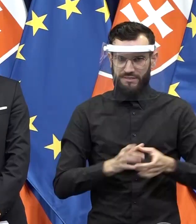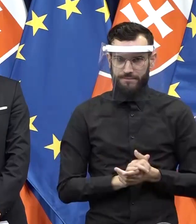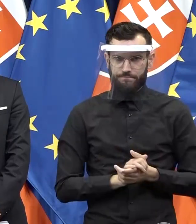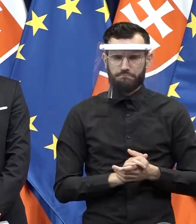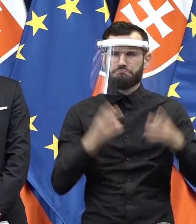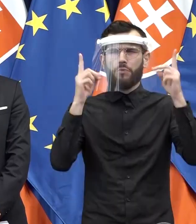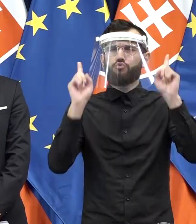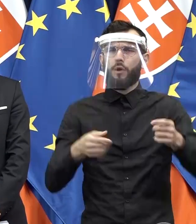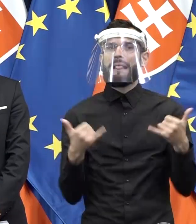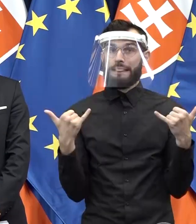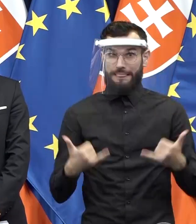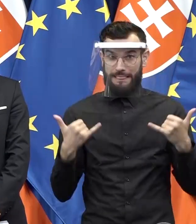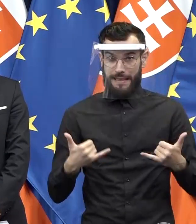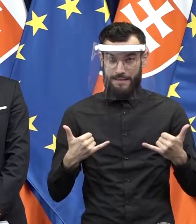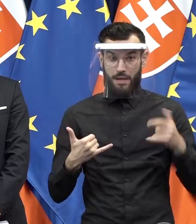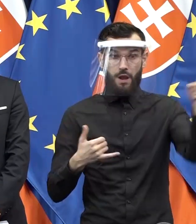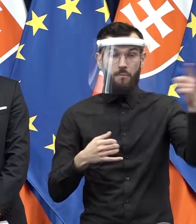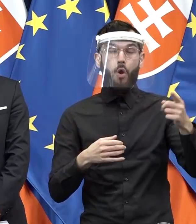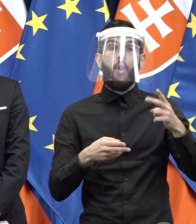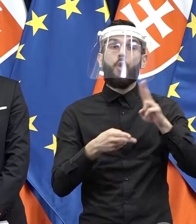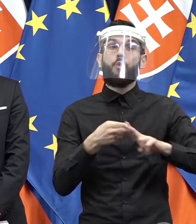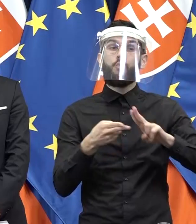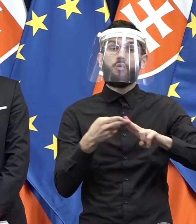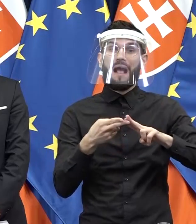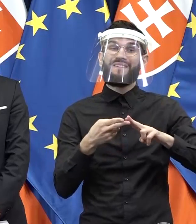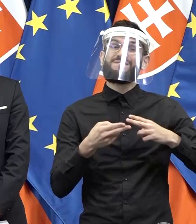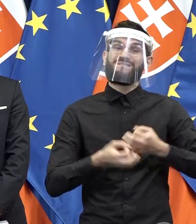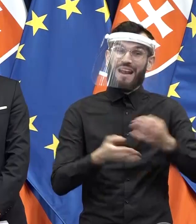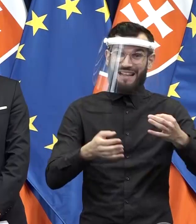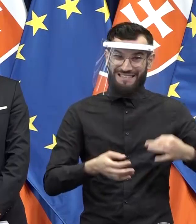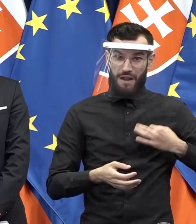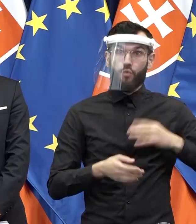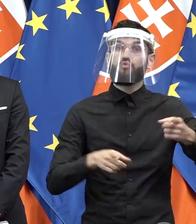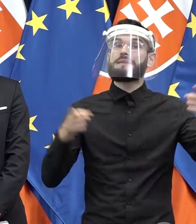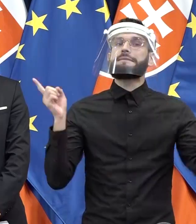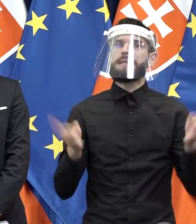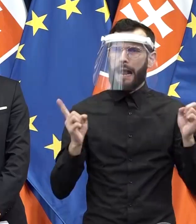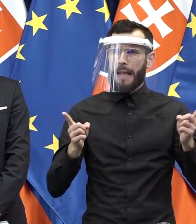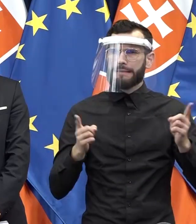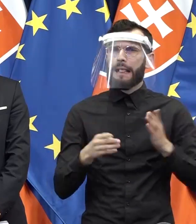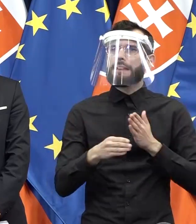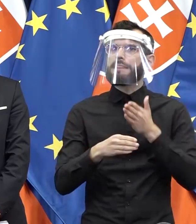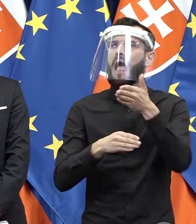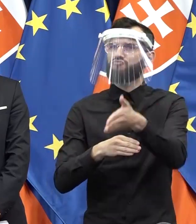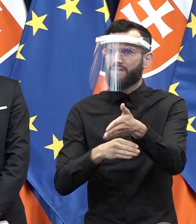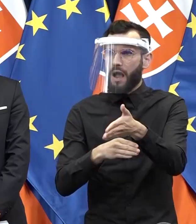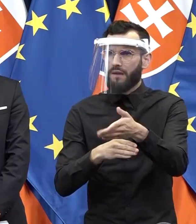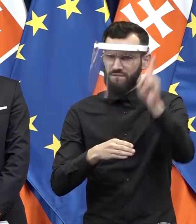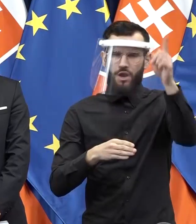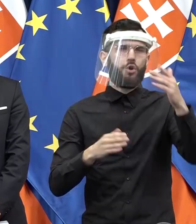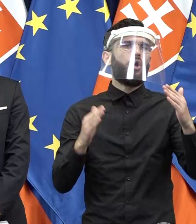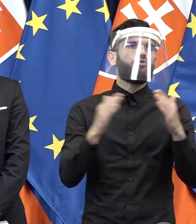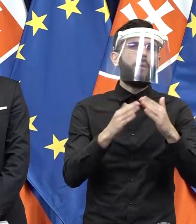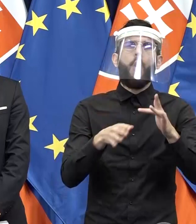dnes boli opatrením Úradu verejného zdravotníctva zakázané návštevy, zjednodušene povedané v domových